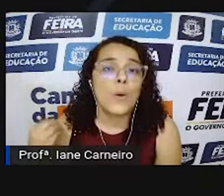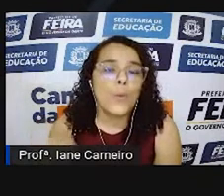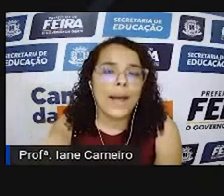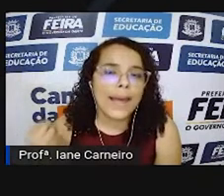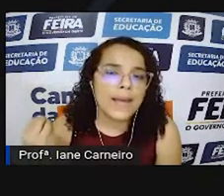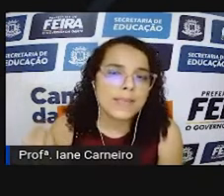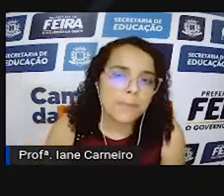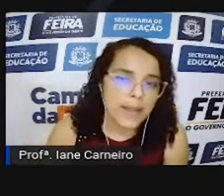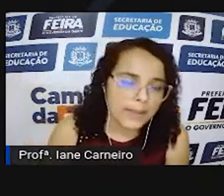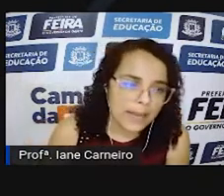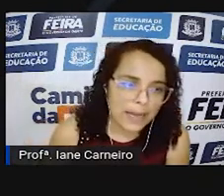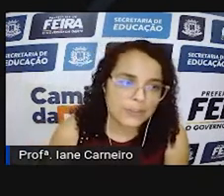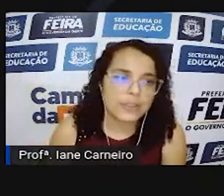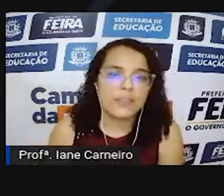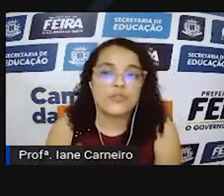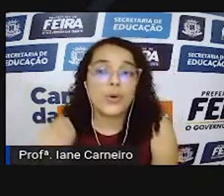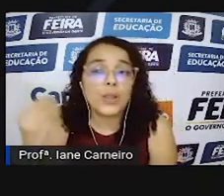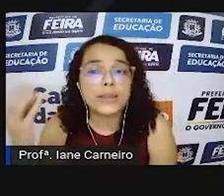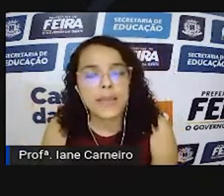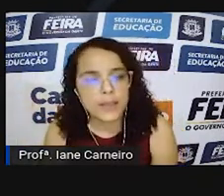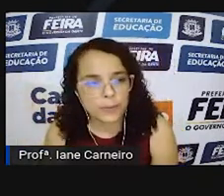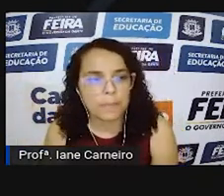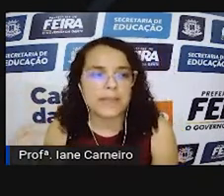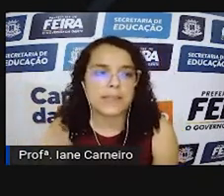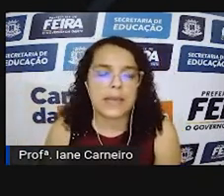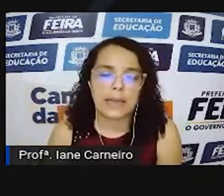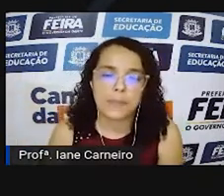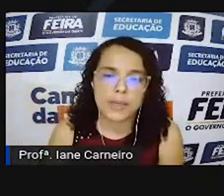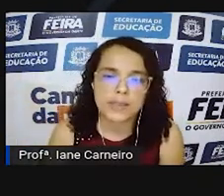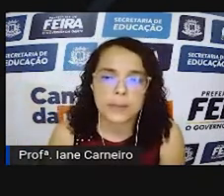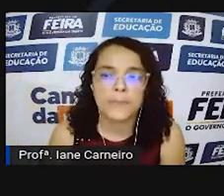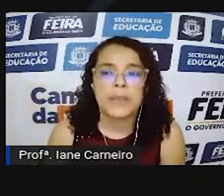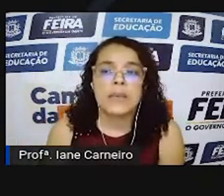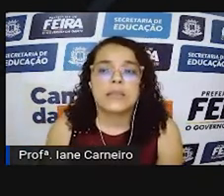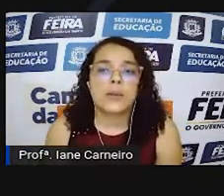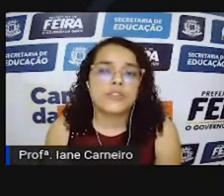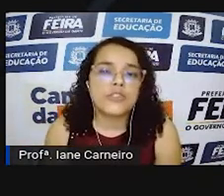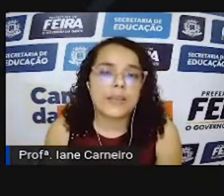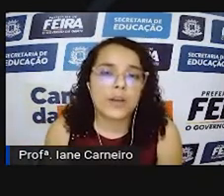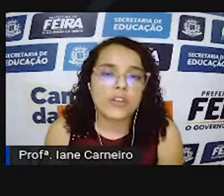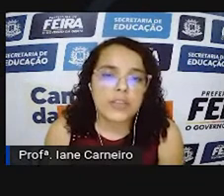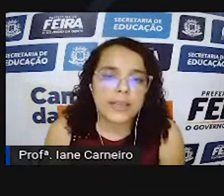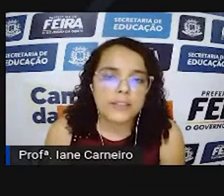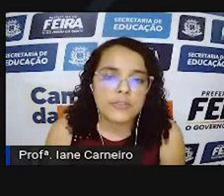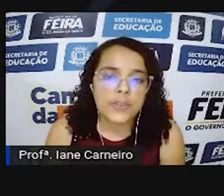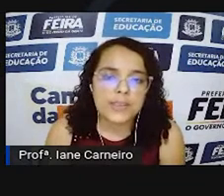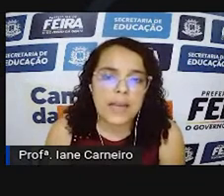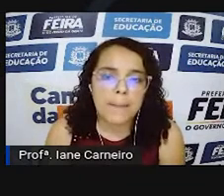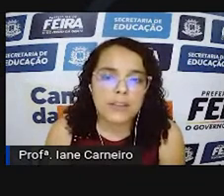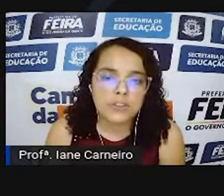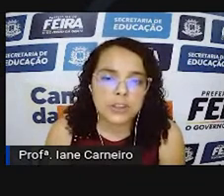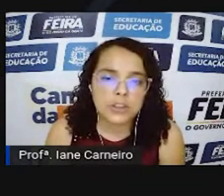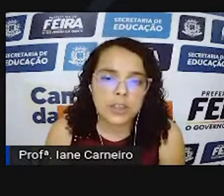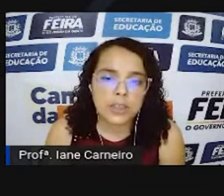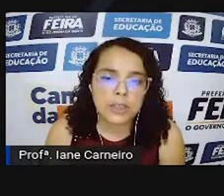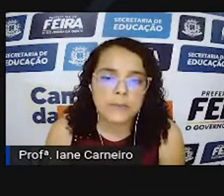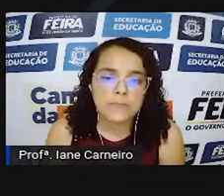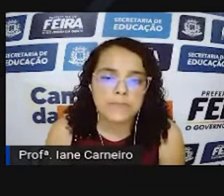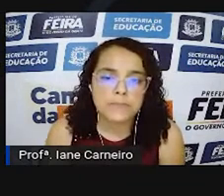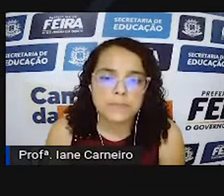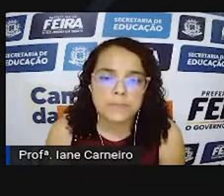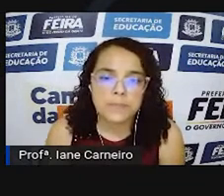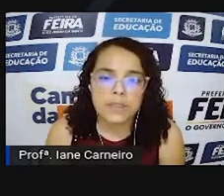trazemos uma exemplaridade, né, de um roteiro para essa reelaboração. Então, a gente gostaria de frisar bastante